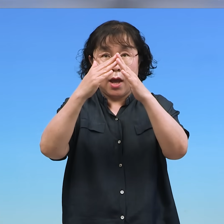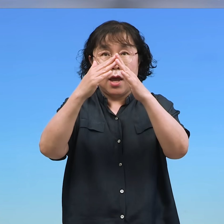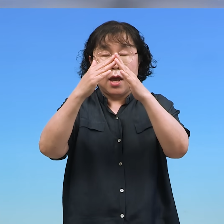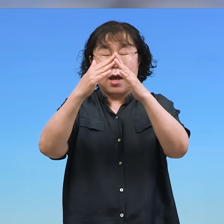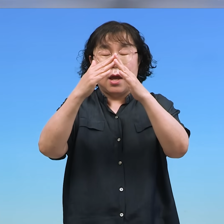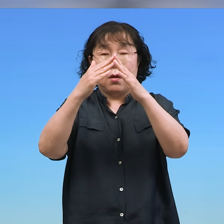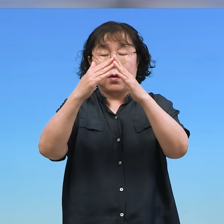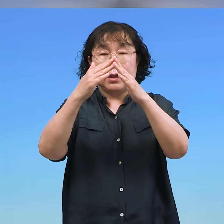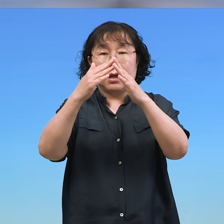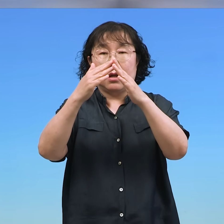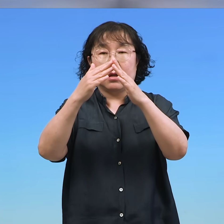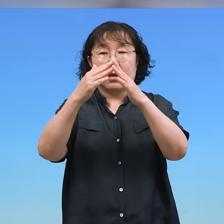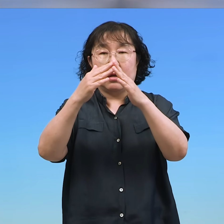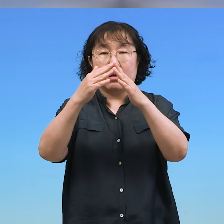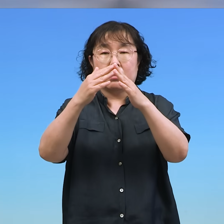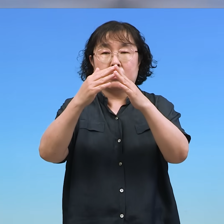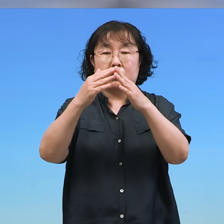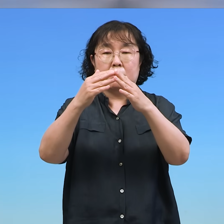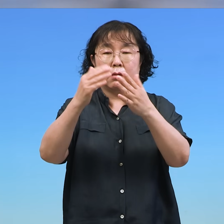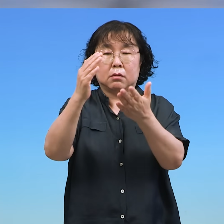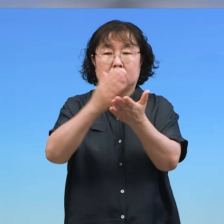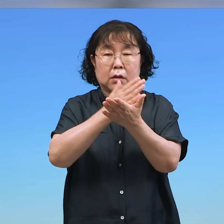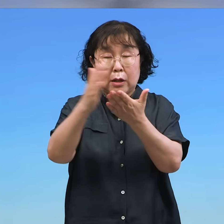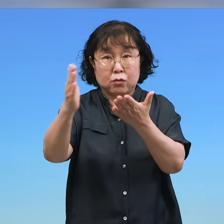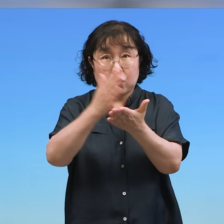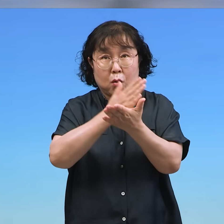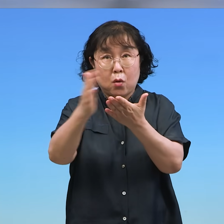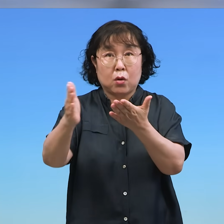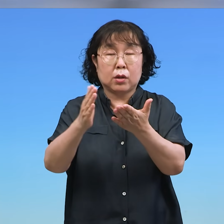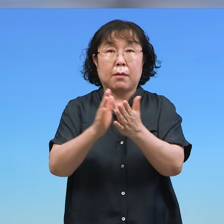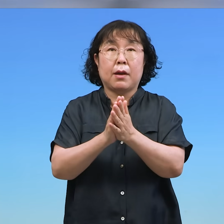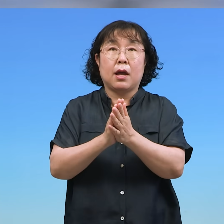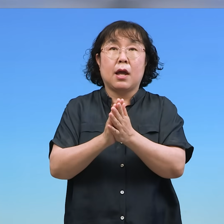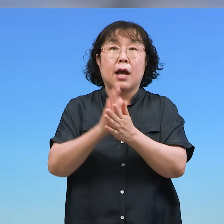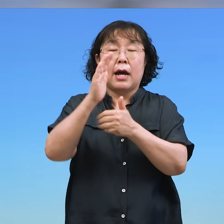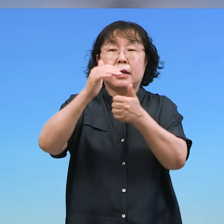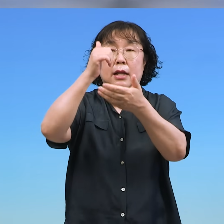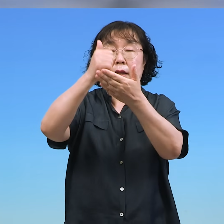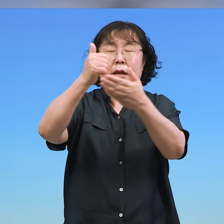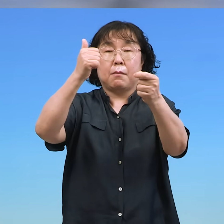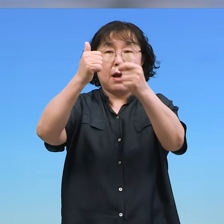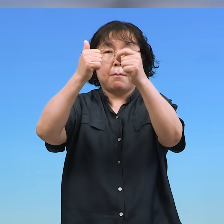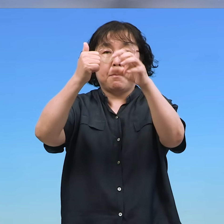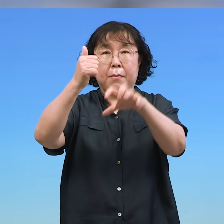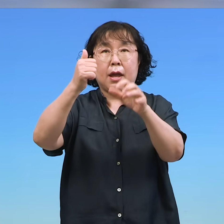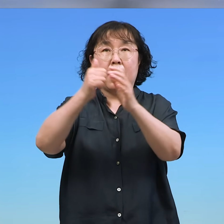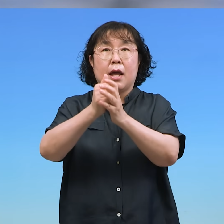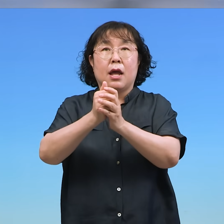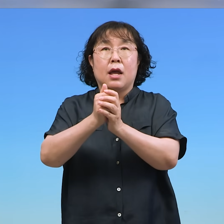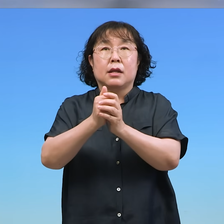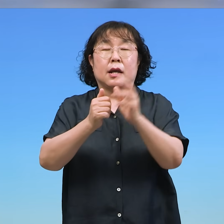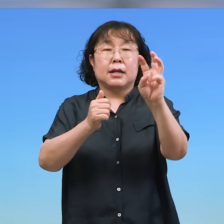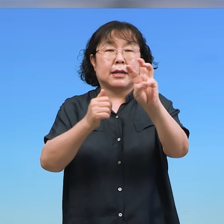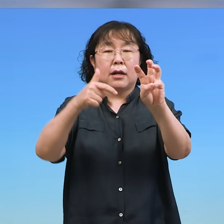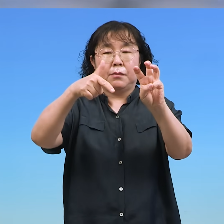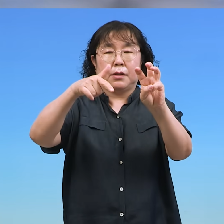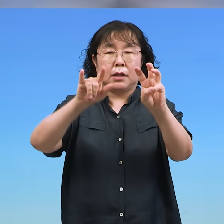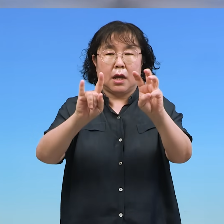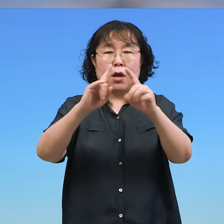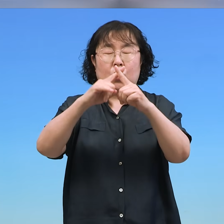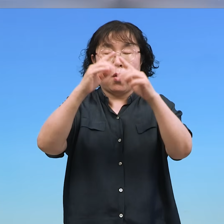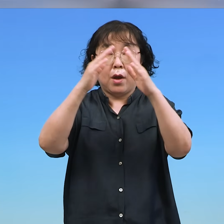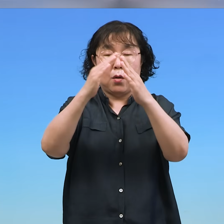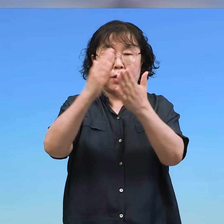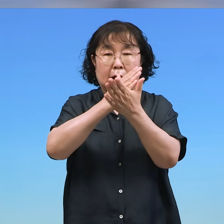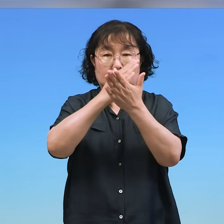이렇게 우리가 목표를 정했는데요, 이 30교회로 하나님 앞에 이제 그 나누어서